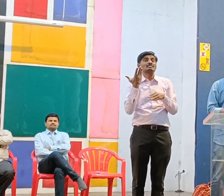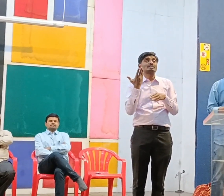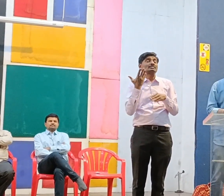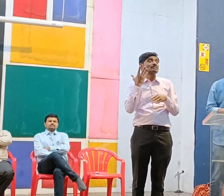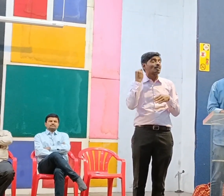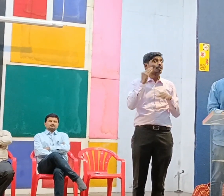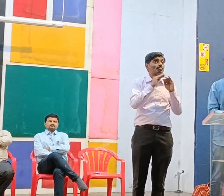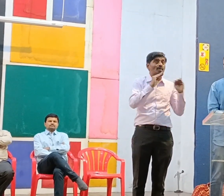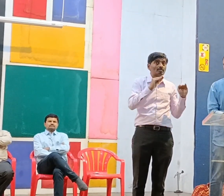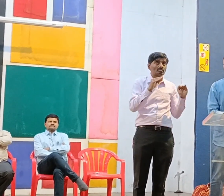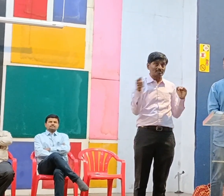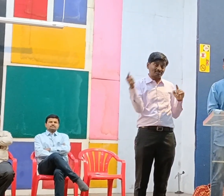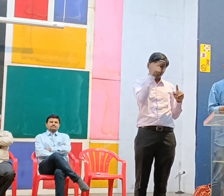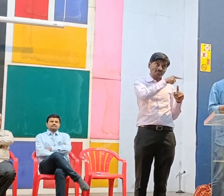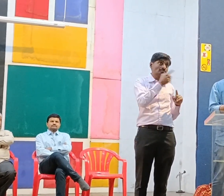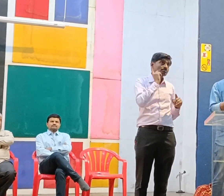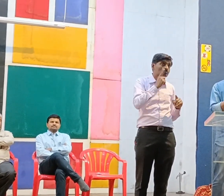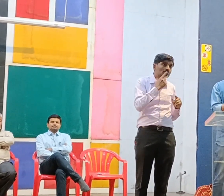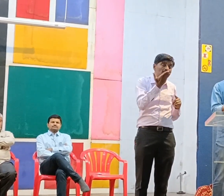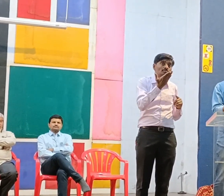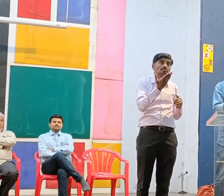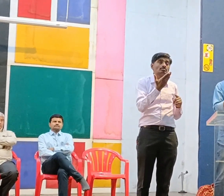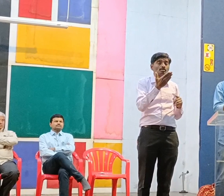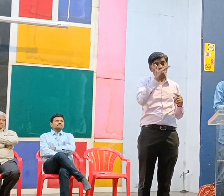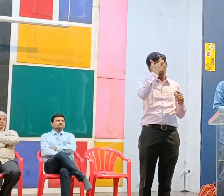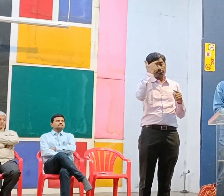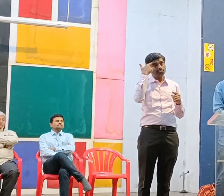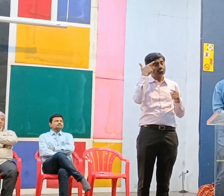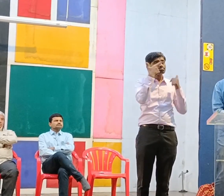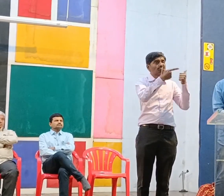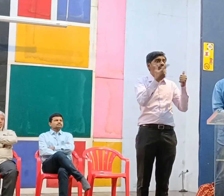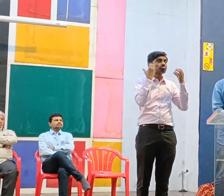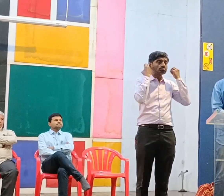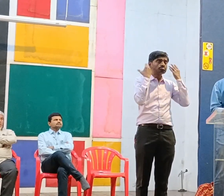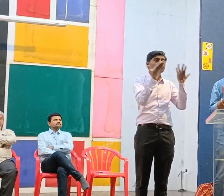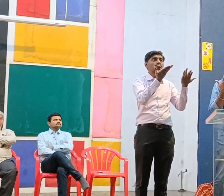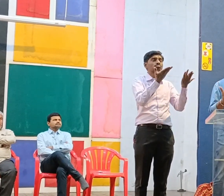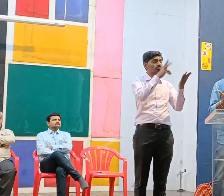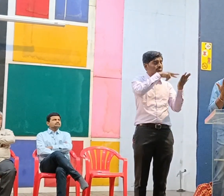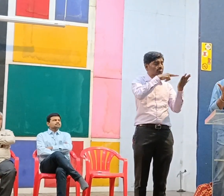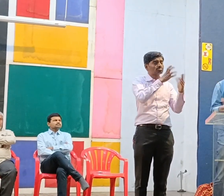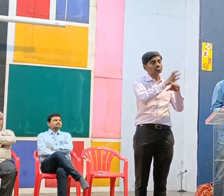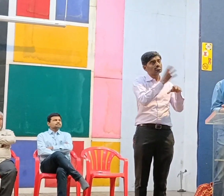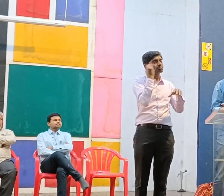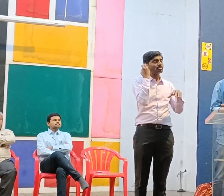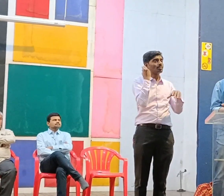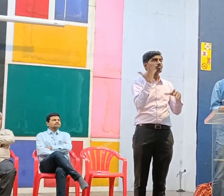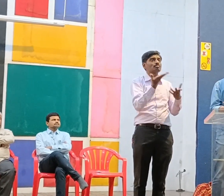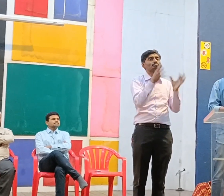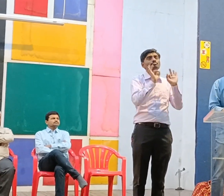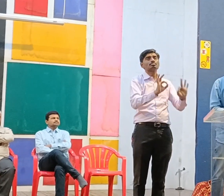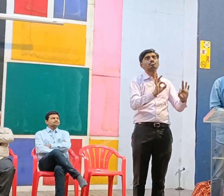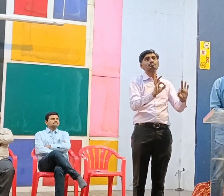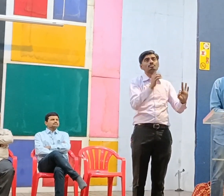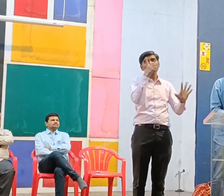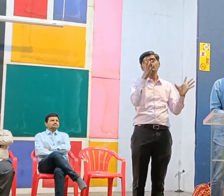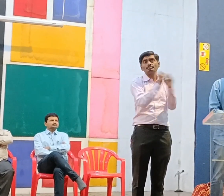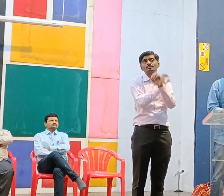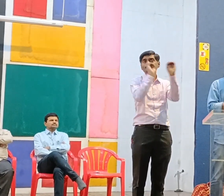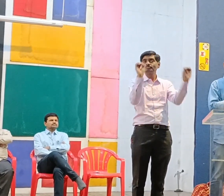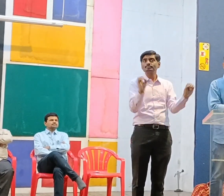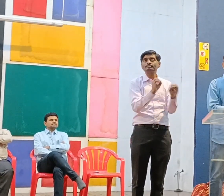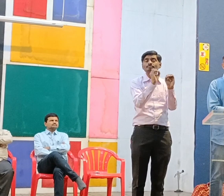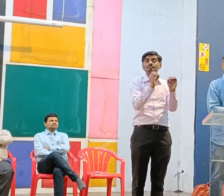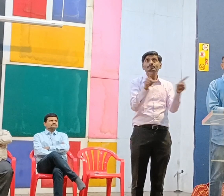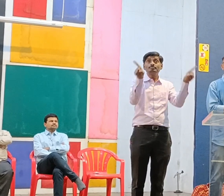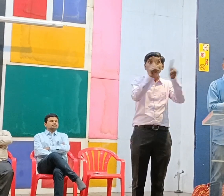છે. હું મારા વિદ્યાર્થીઓને કહું કે તમે તો બ્લેસ્ડ છો, ભગવાનના આશીર્વાદ તમને મળેલા છે, તમારી બધી ઇન્દ્રિયો સાબુત છે, તમારે કંઈ તકલીફ નથી.